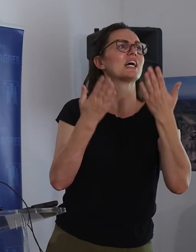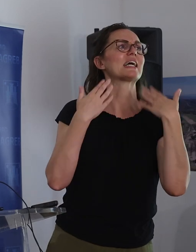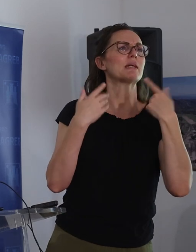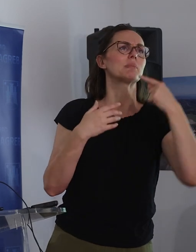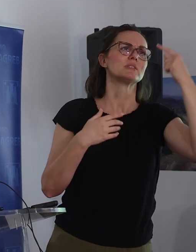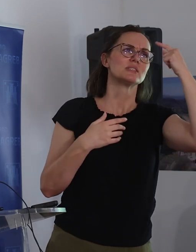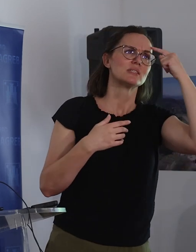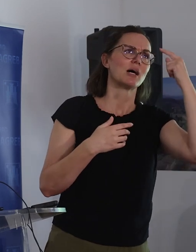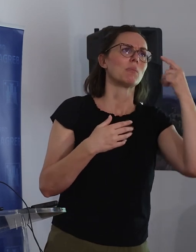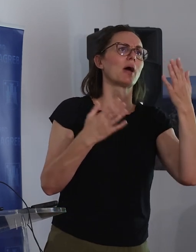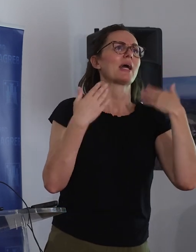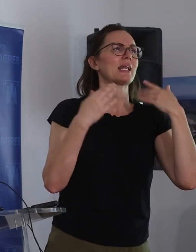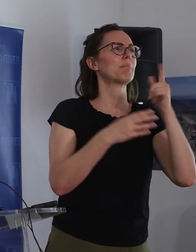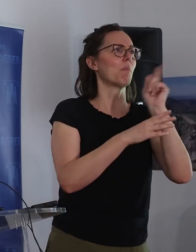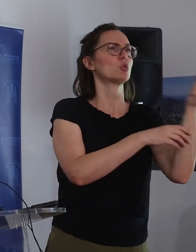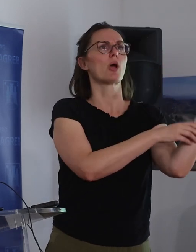prozor od